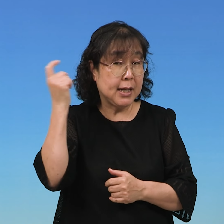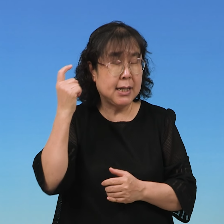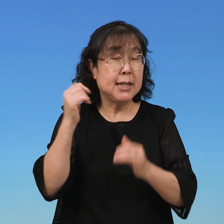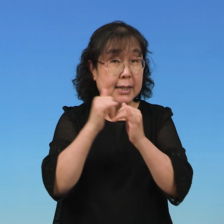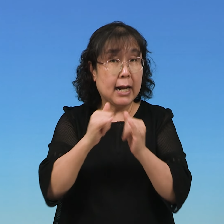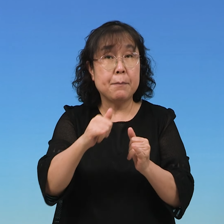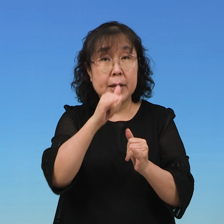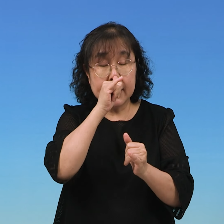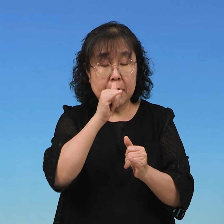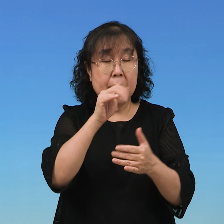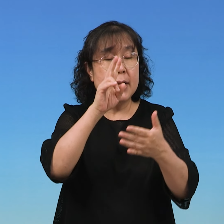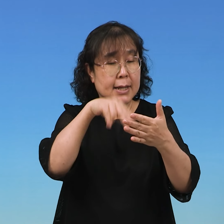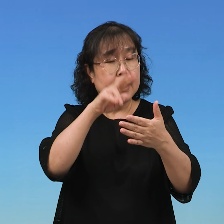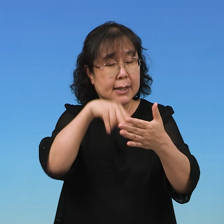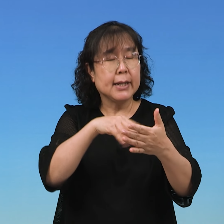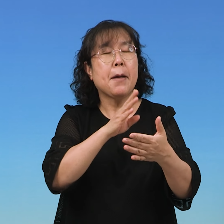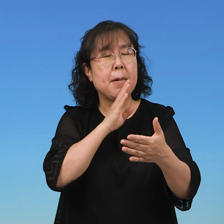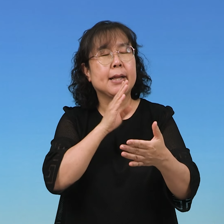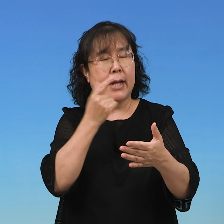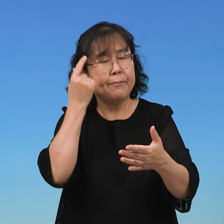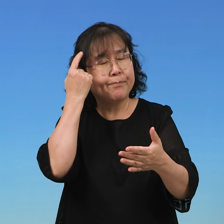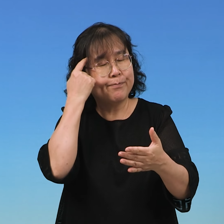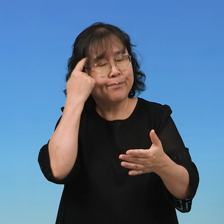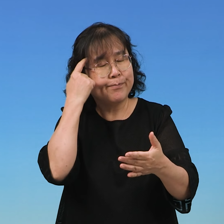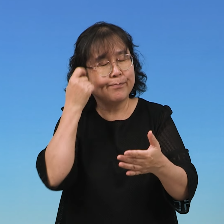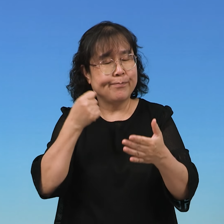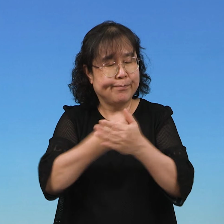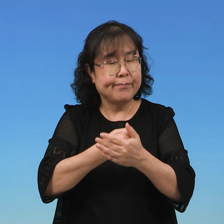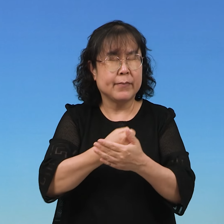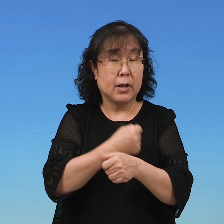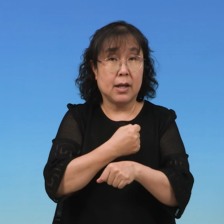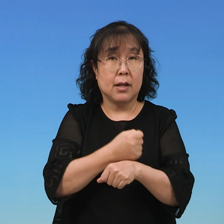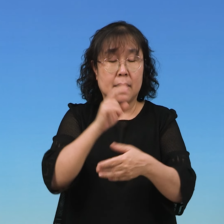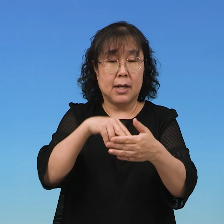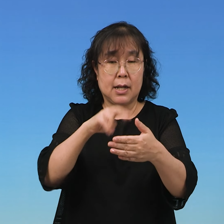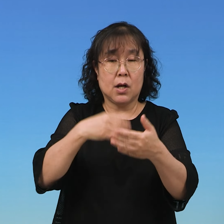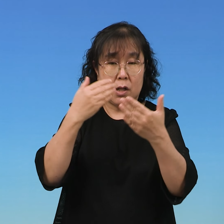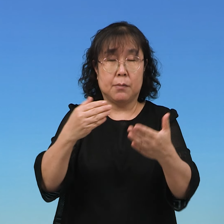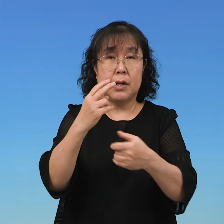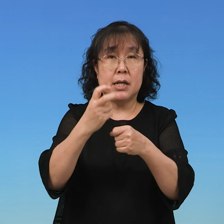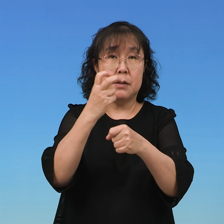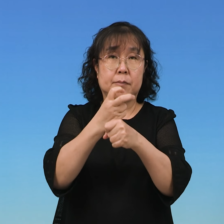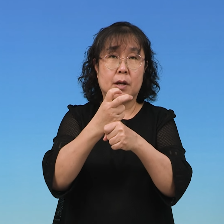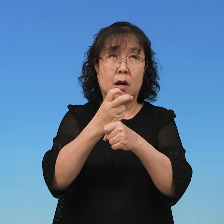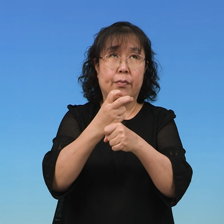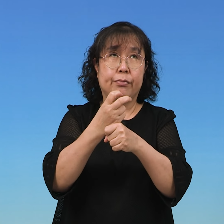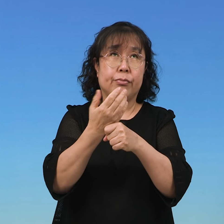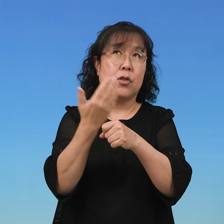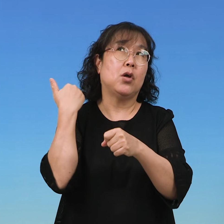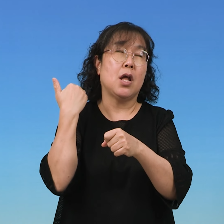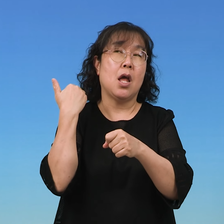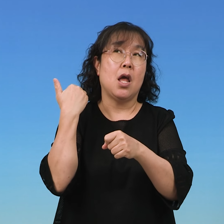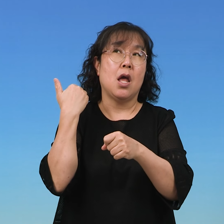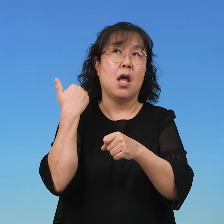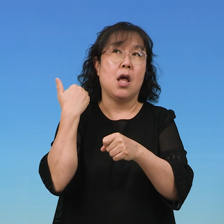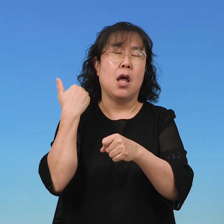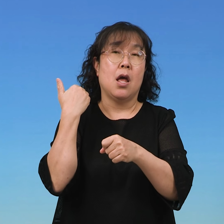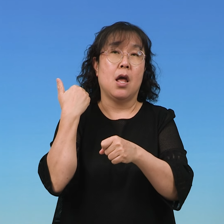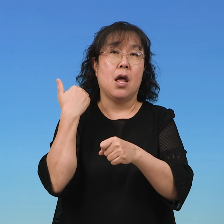편지를 못 들으신 분이 계시다면 읽는 게 옳다는 그렇게 결정을 했습니다. 이 편지는요, 20몇 년 전에 제가 받은